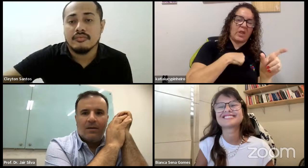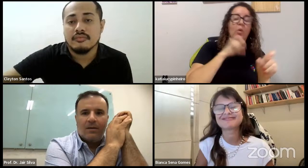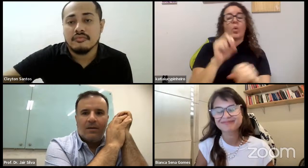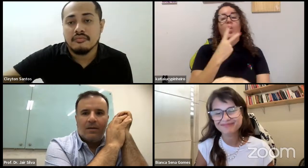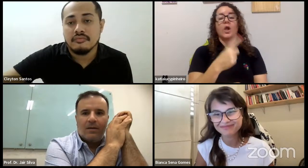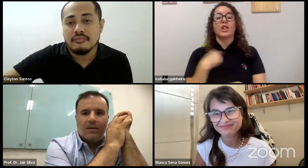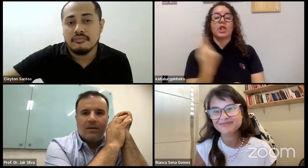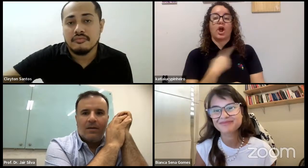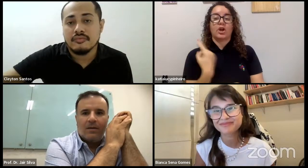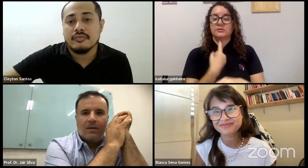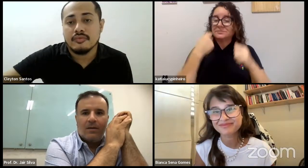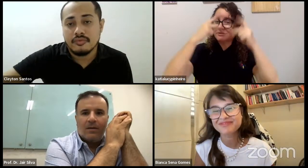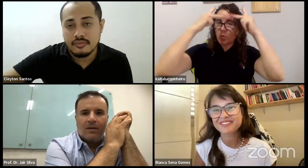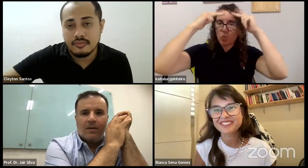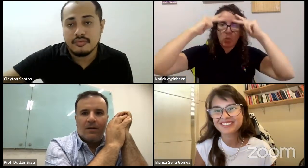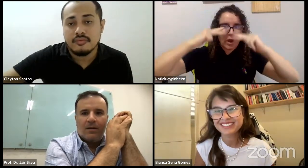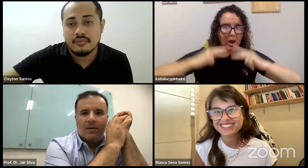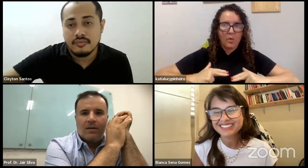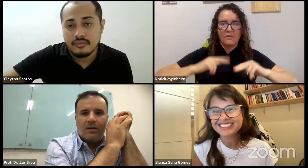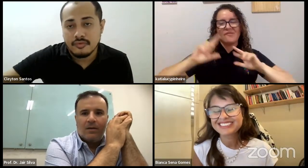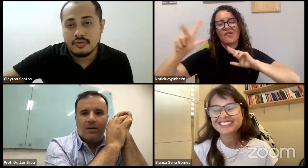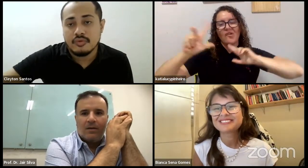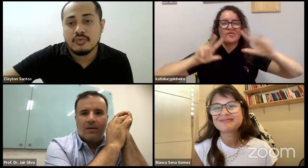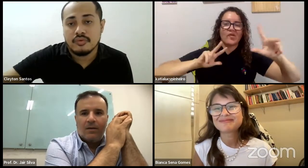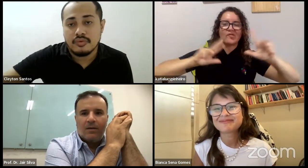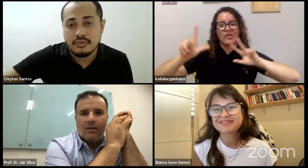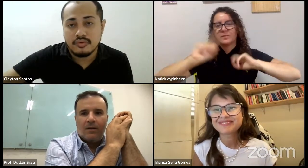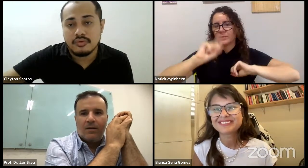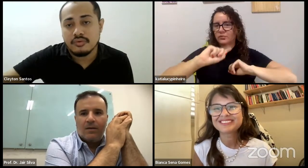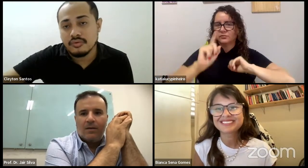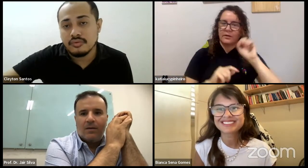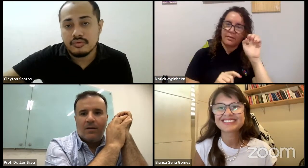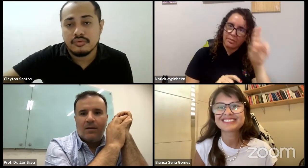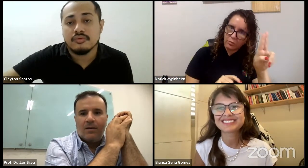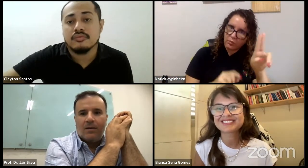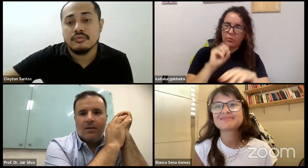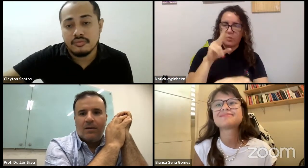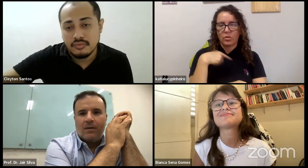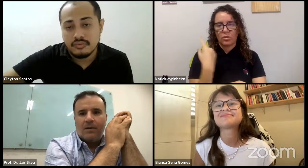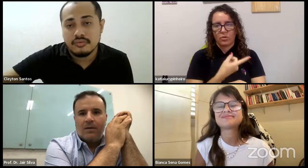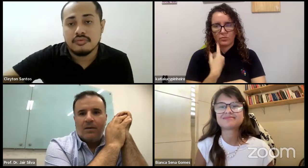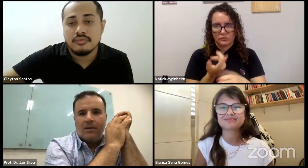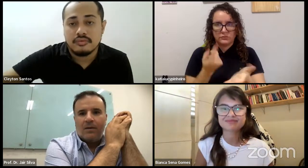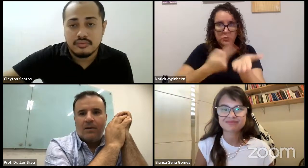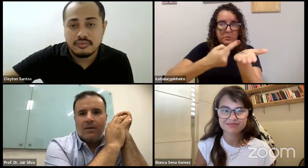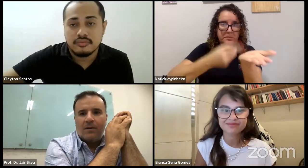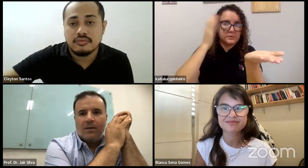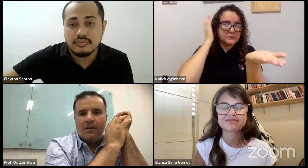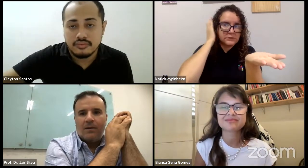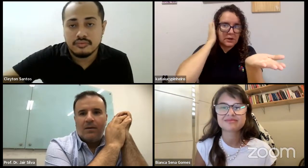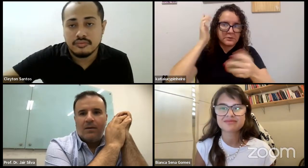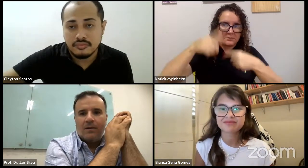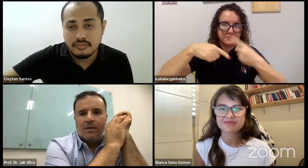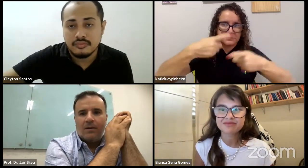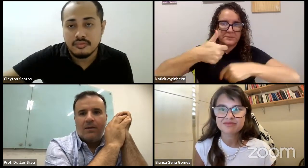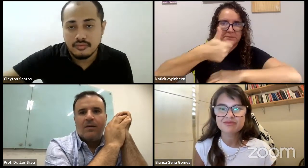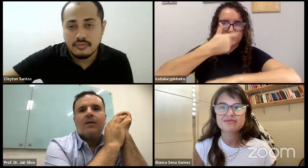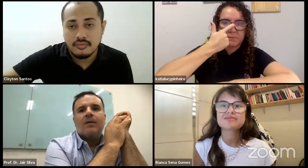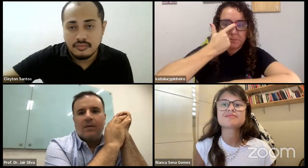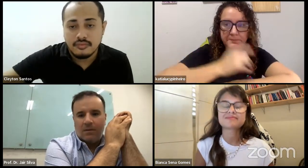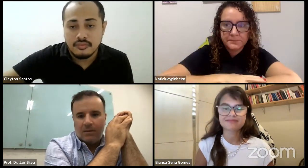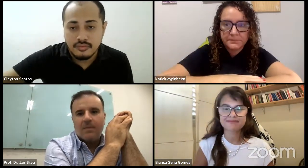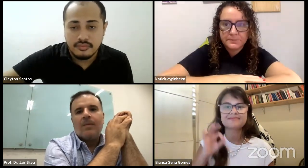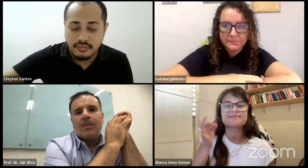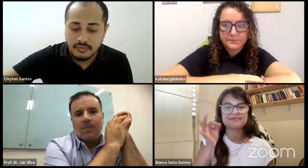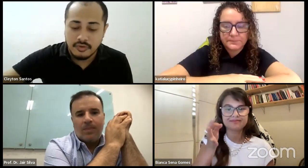É, essa questão de colocar no texto, não pode colocar nós e eu, ou você escolhe um ou outro,